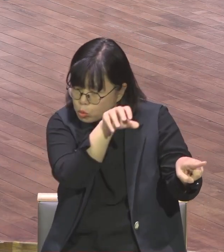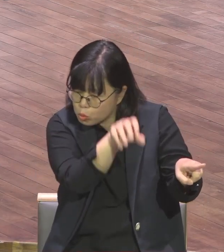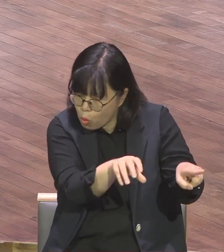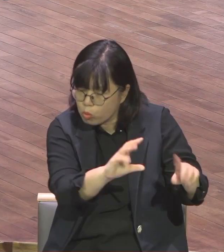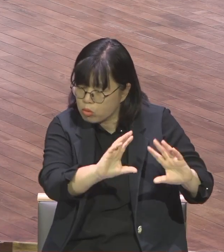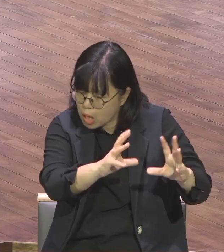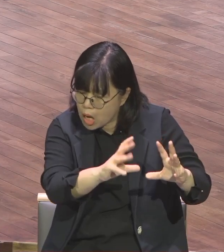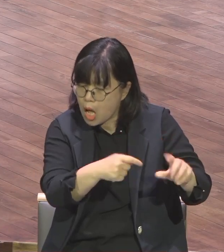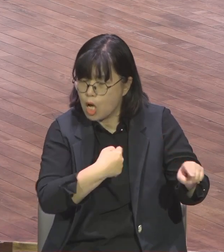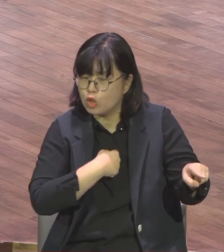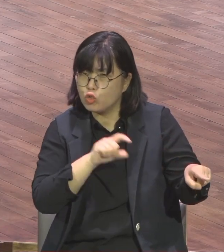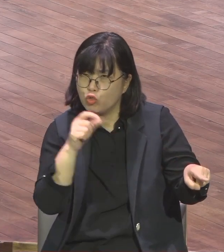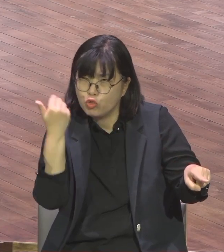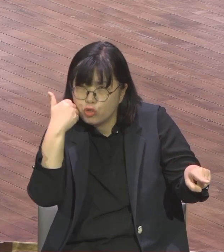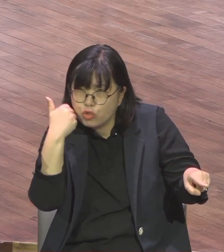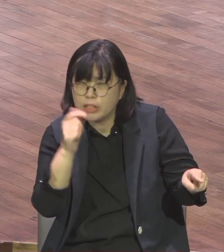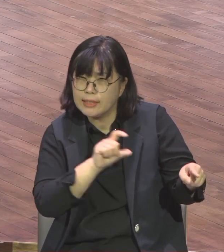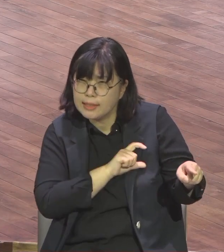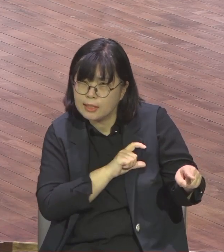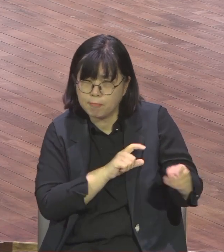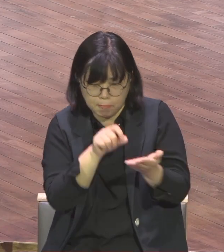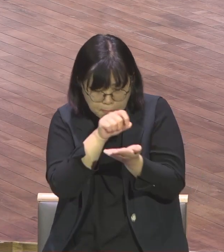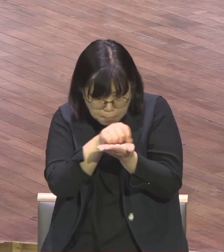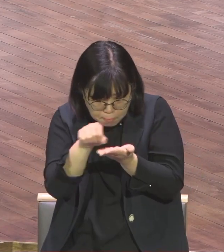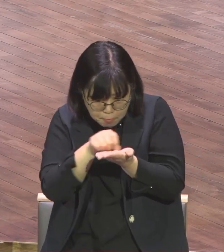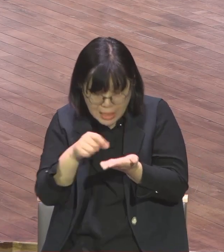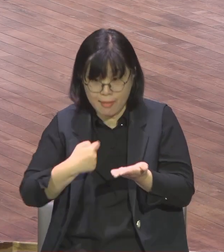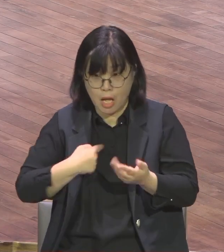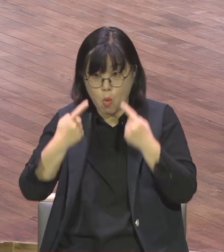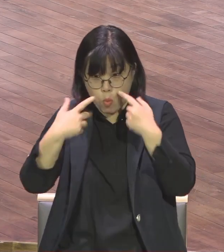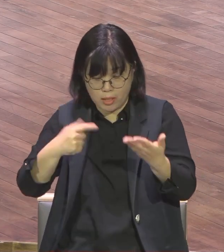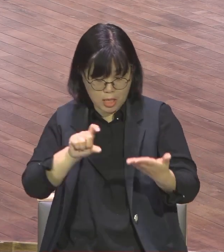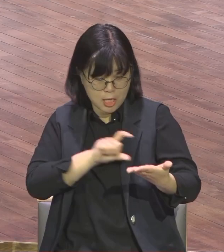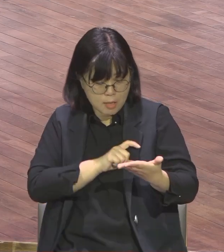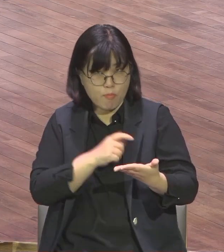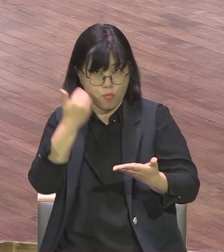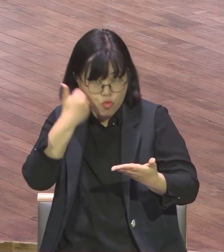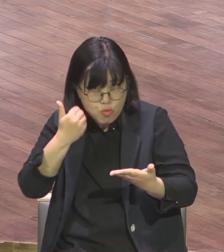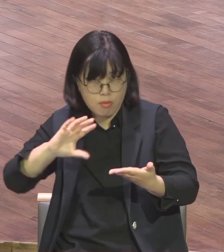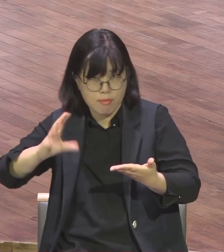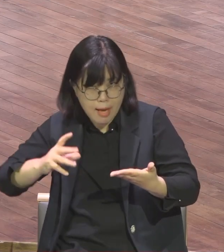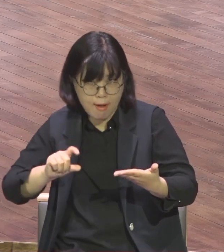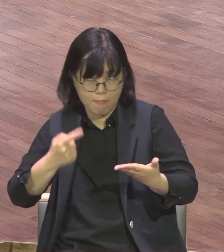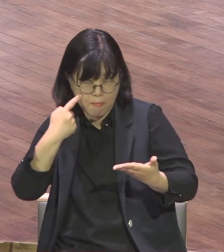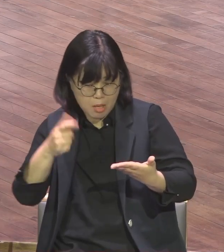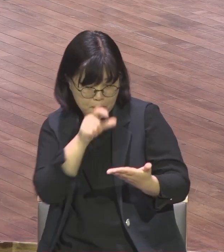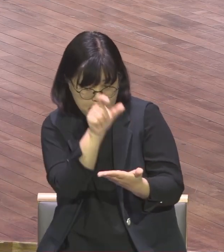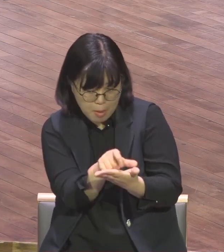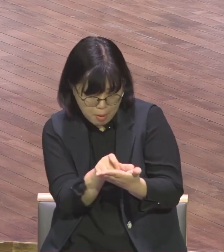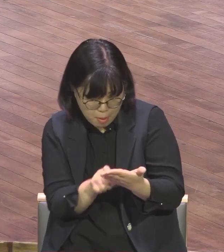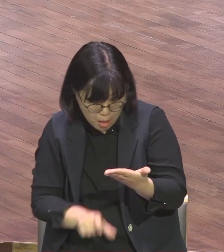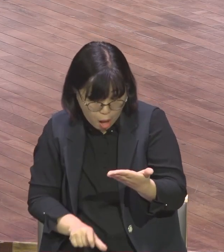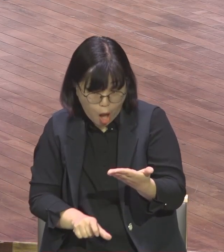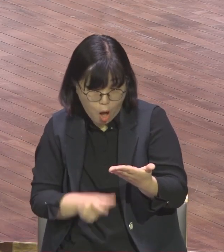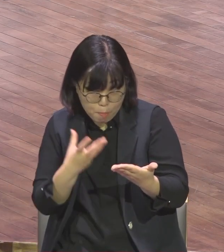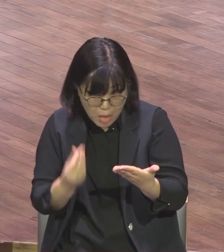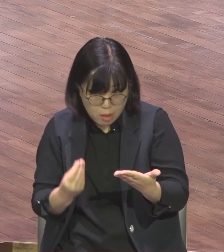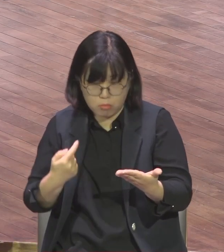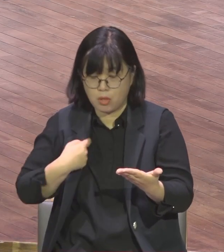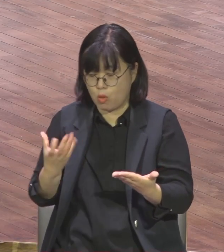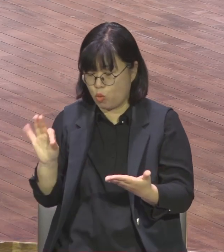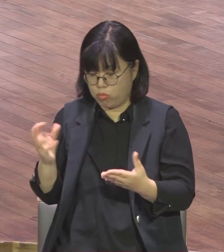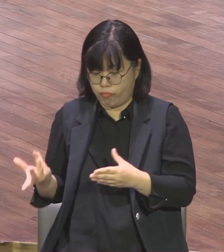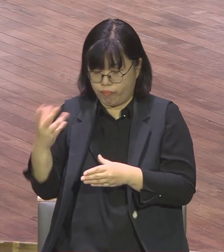어느 선교사님에게 사용하도록 지정헌금이에요. 그냥 그러면 그거는 선교국에서 그렇게 써야 돼요.